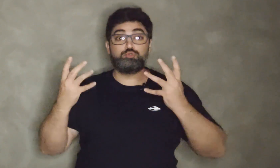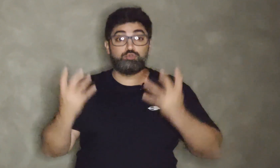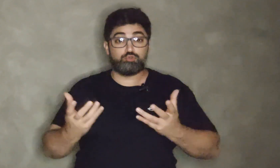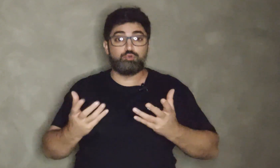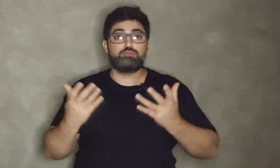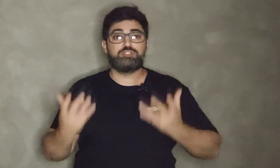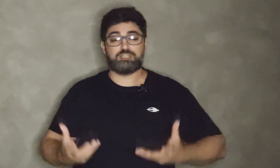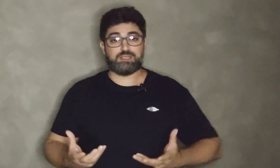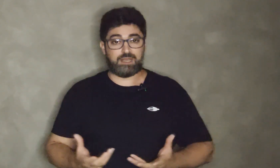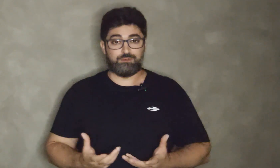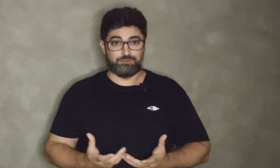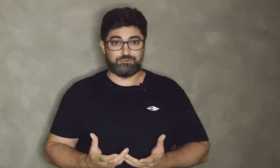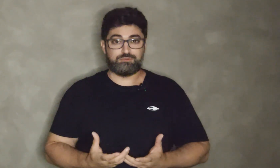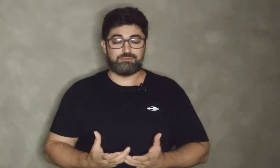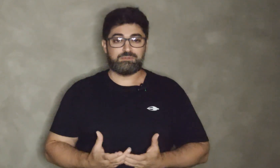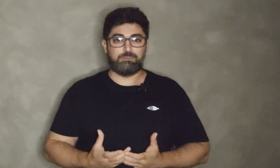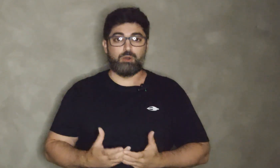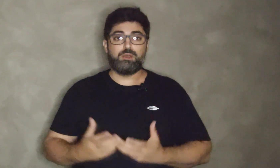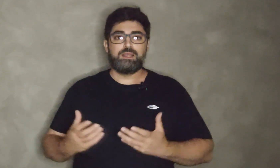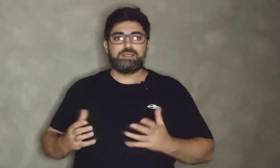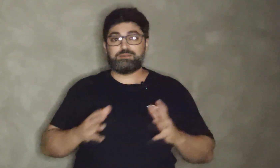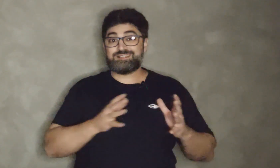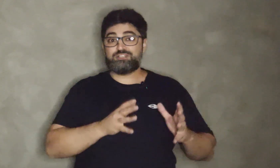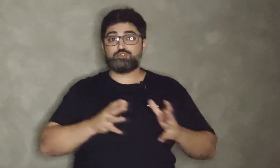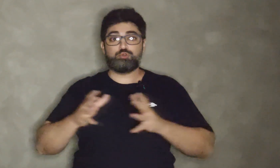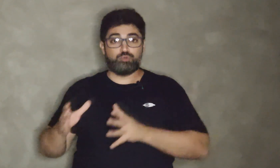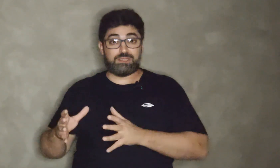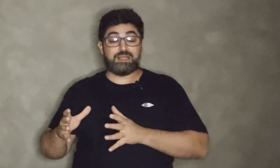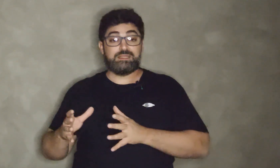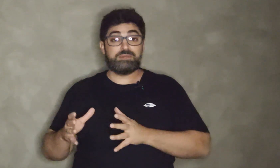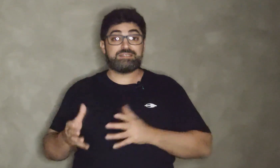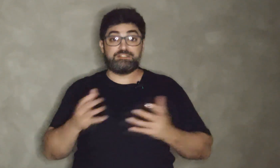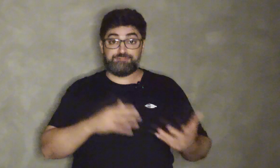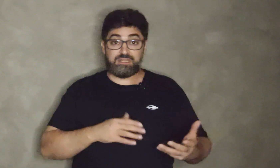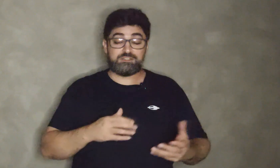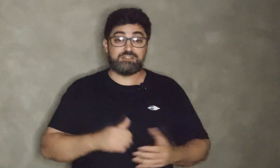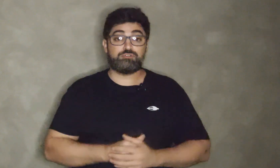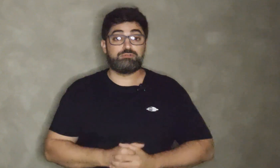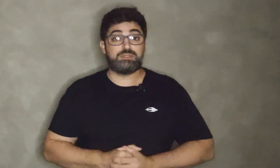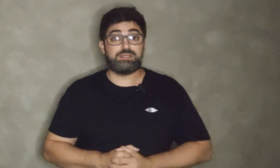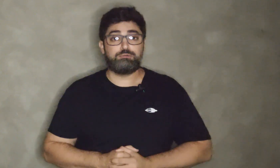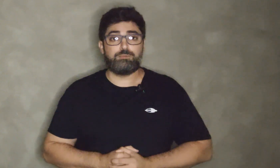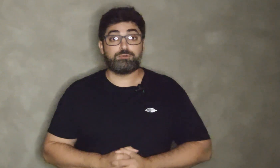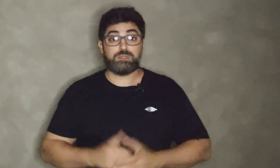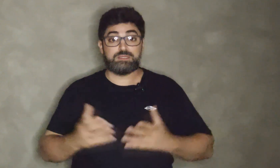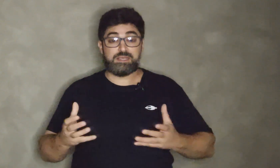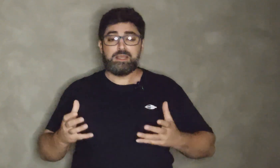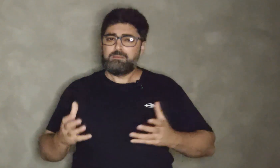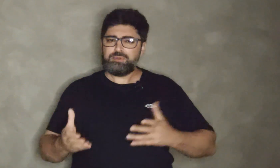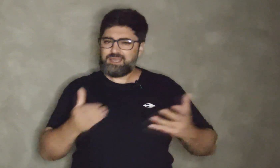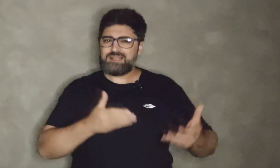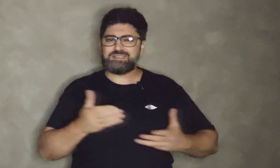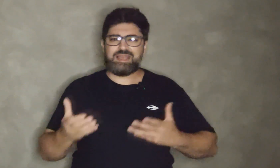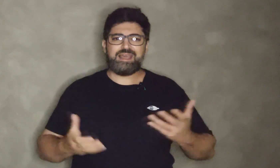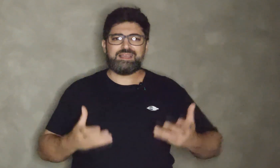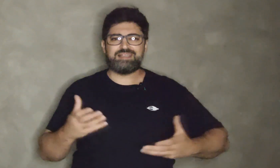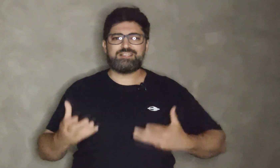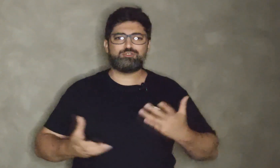do surdo enxergar o mundo, tá bom? Então essa estrutura da Libras é diferente da estrutura da língua portuguesa, porque ela segue essa